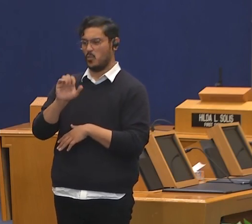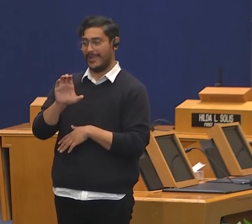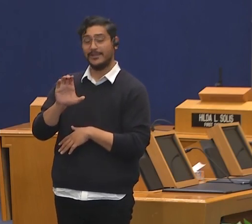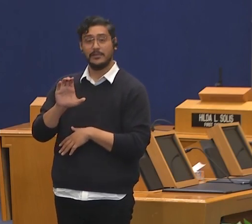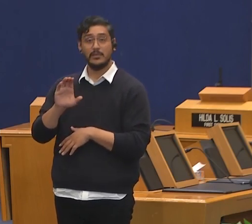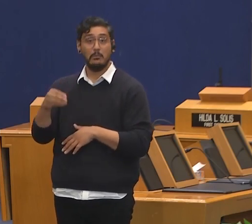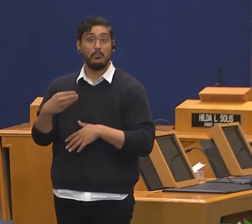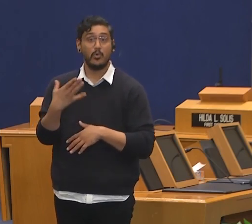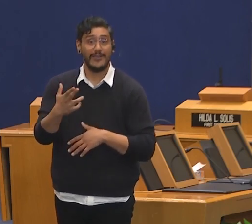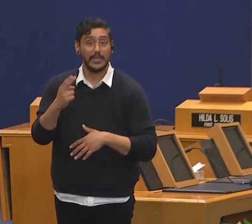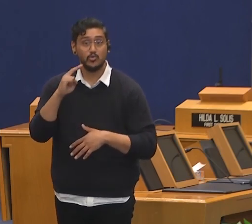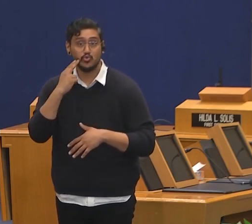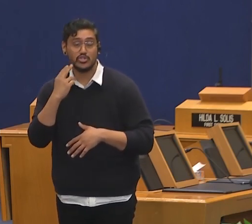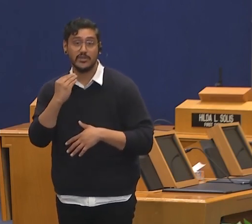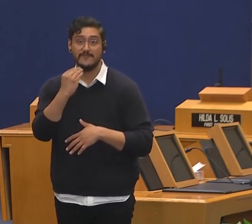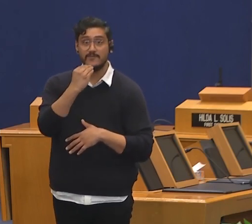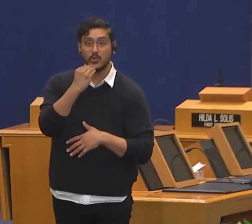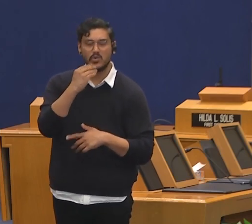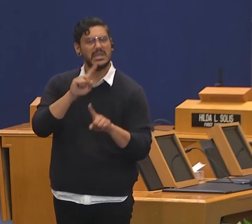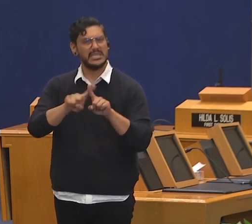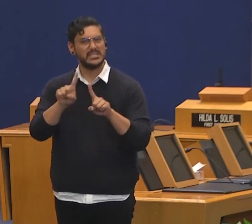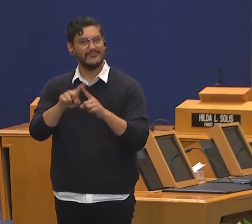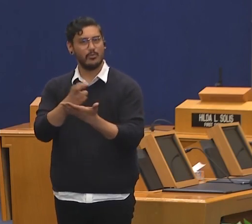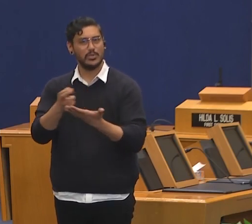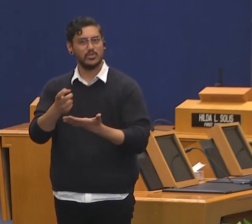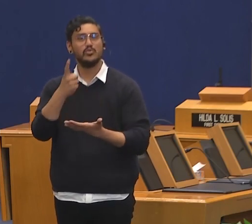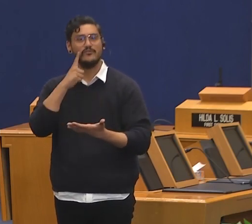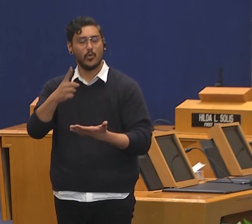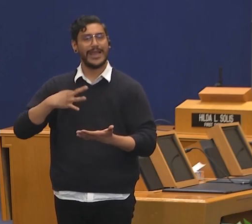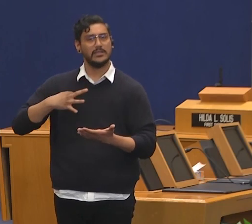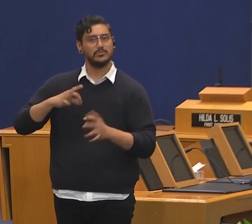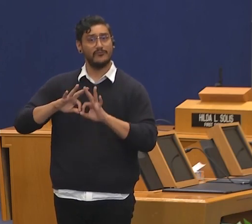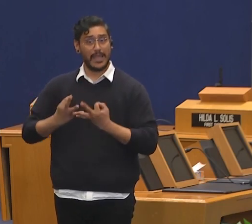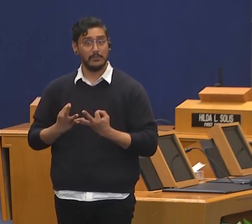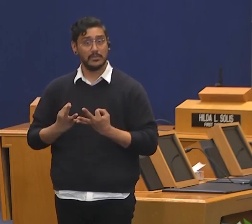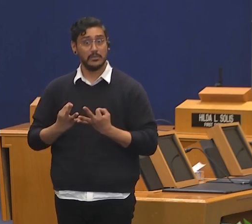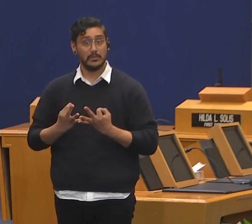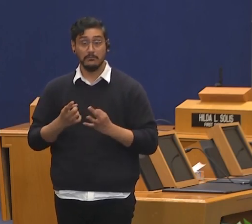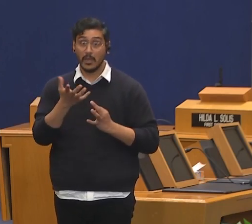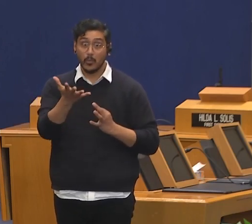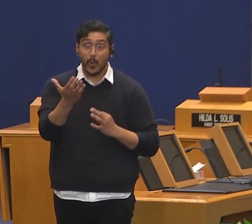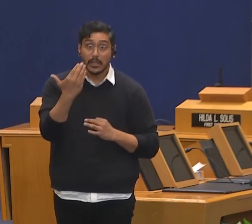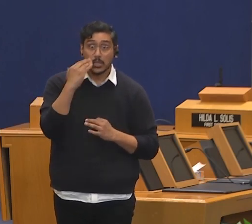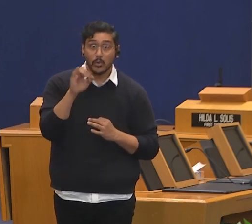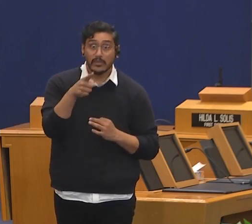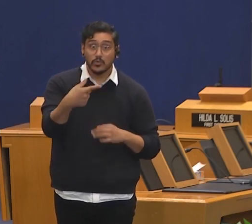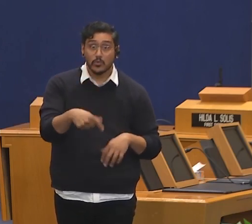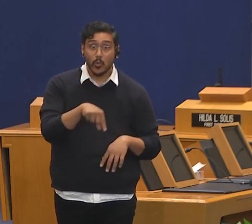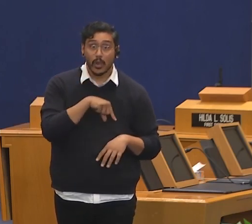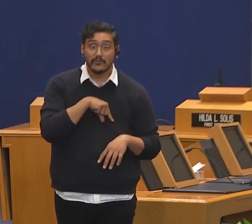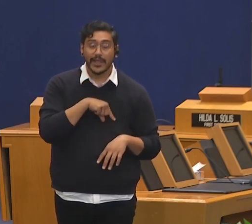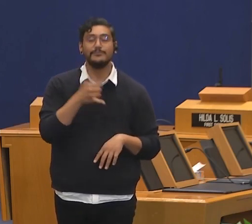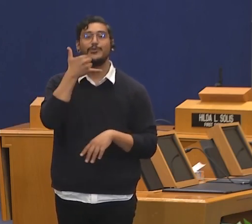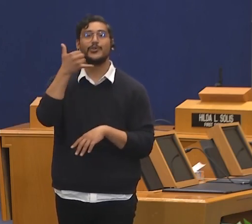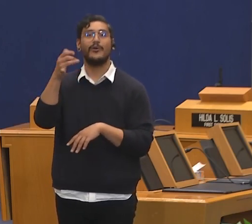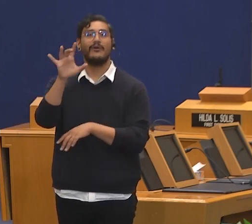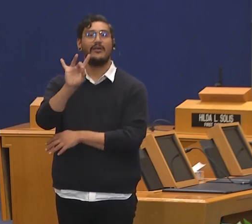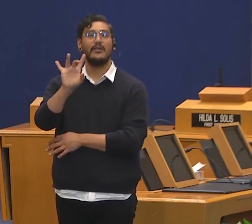otros recursos para familias elegibles. Para saber si es elegible, puede llamar al